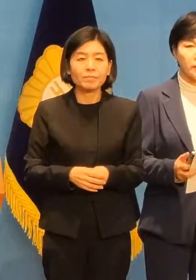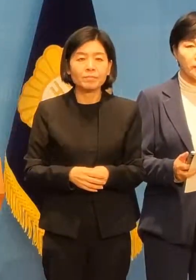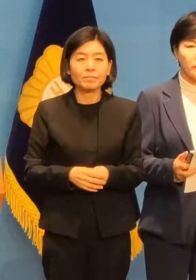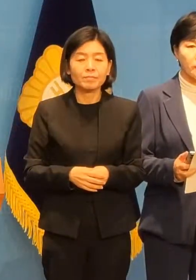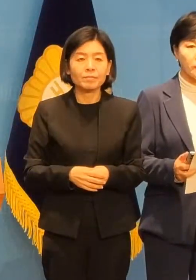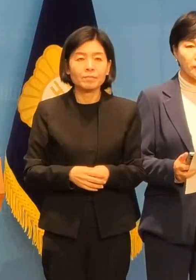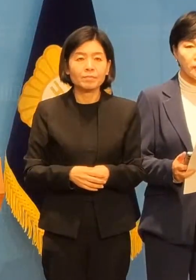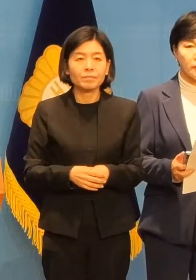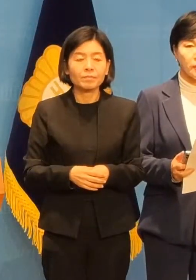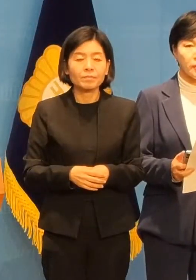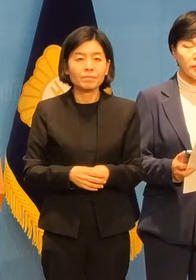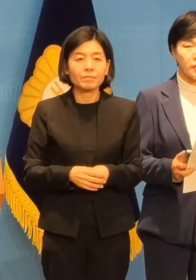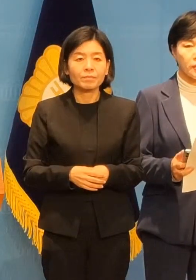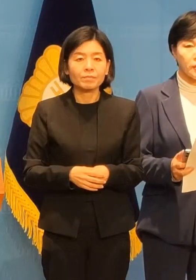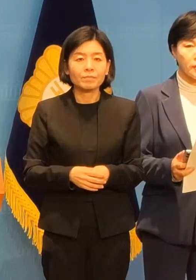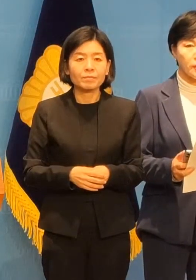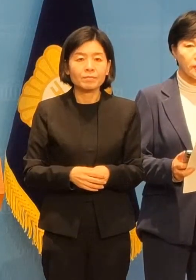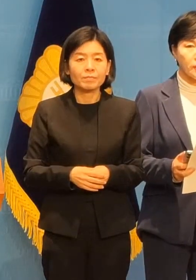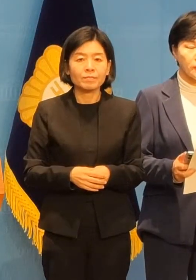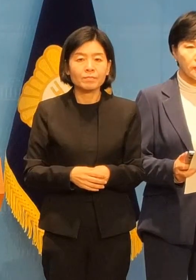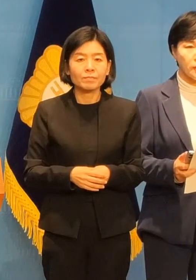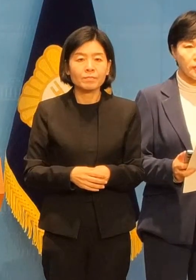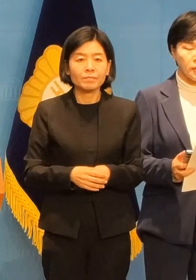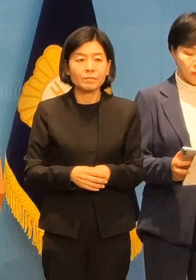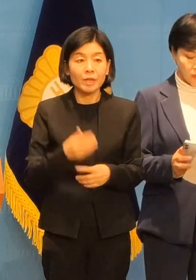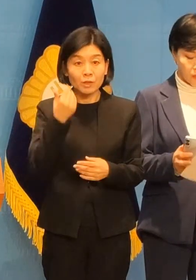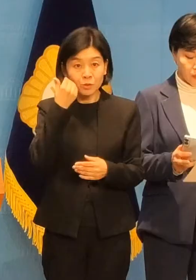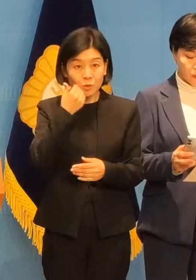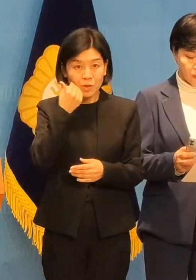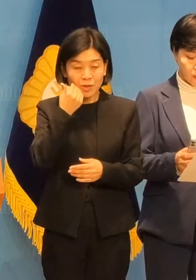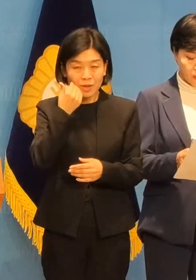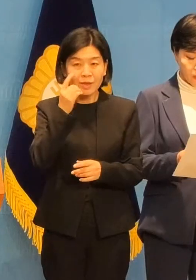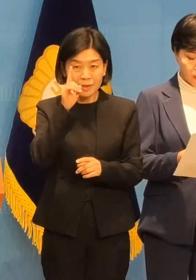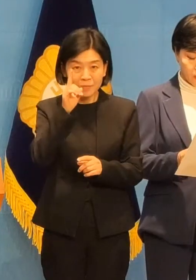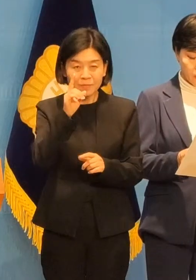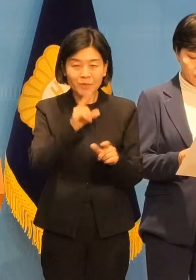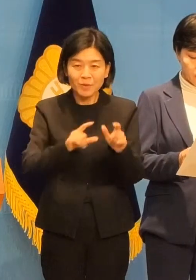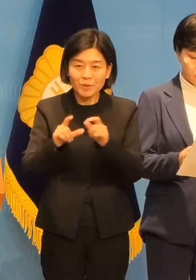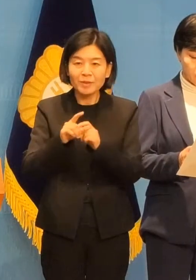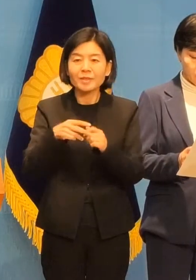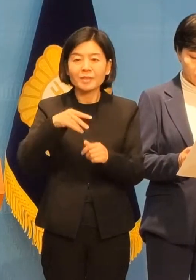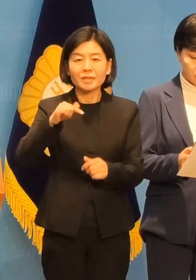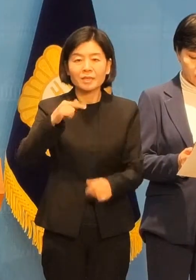네, 제가 한 분 소개를 빠뜨렸는데요. 신용환